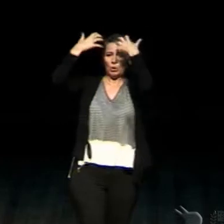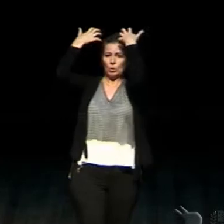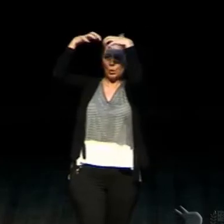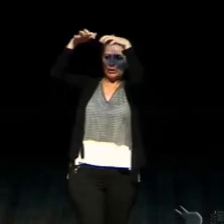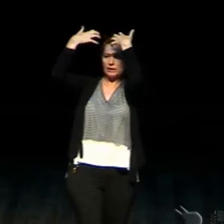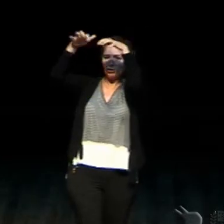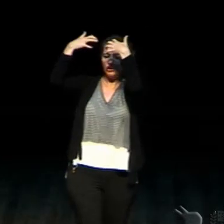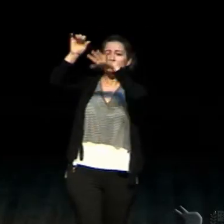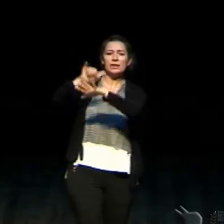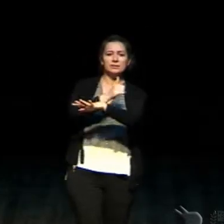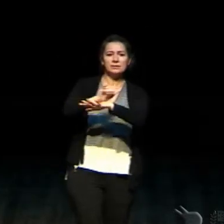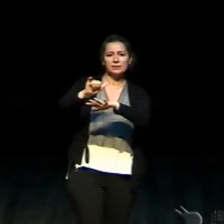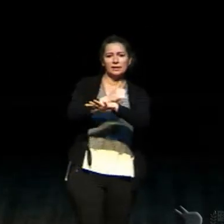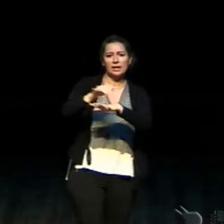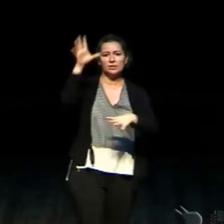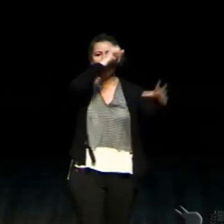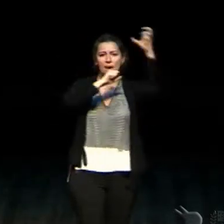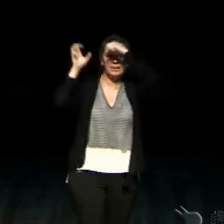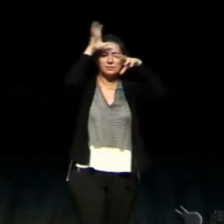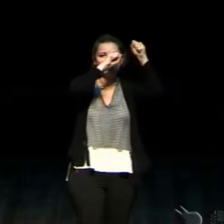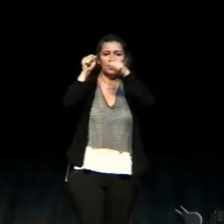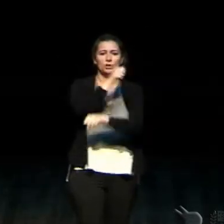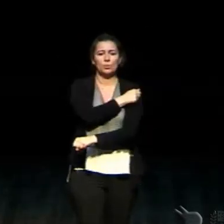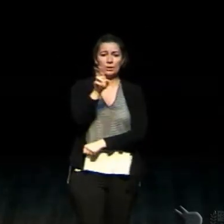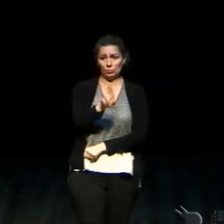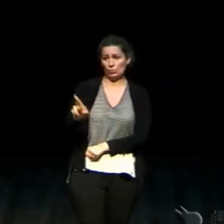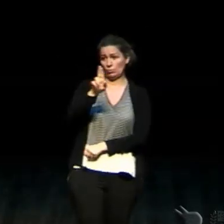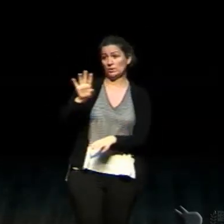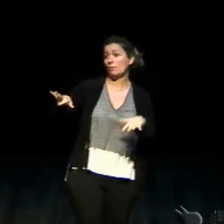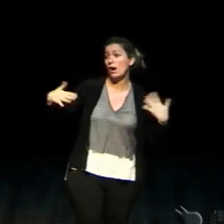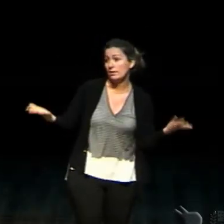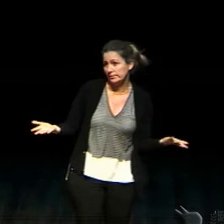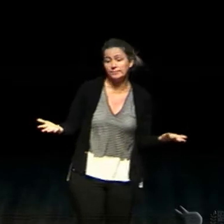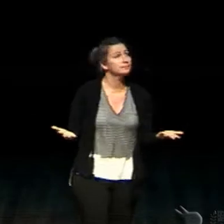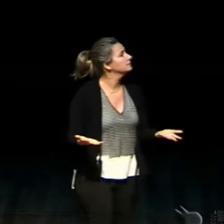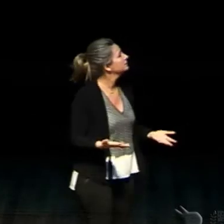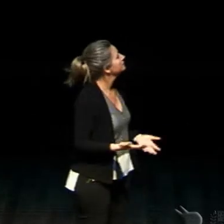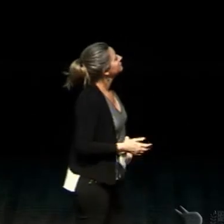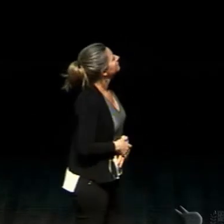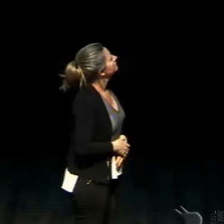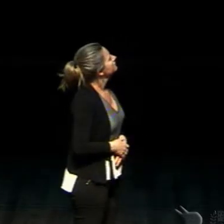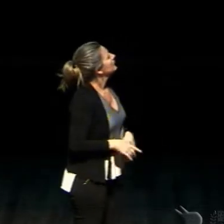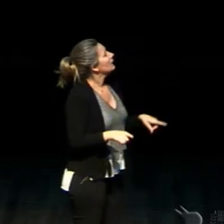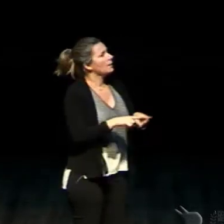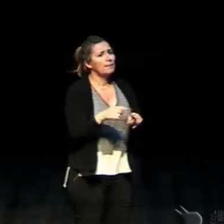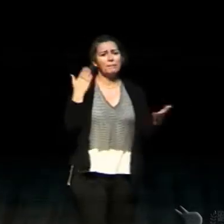língua? Qual a motivação deles? E quais são as suas estratégias para aprendizado